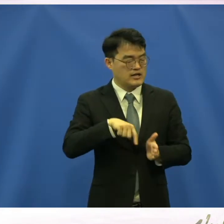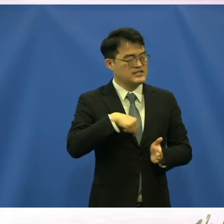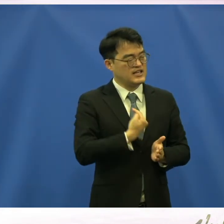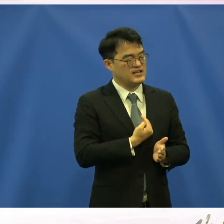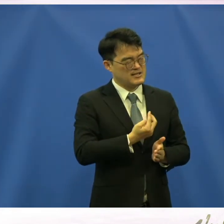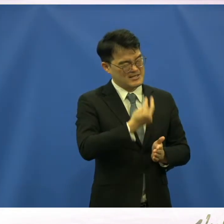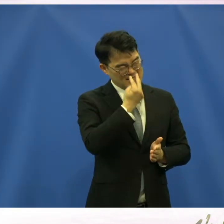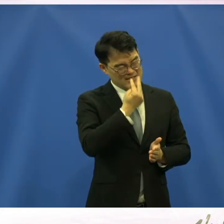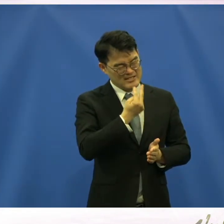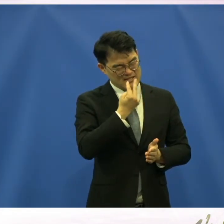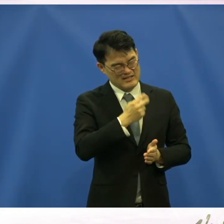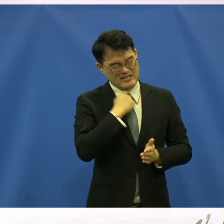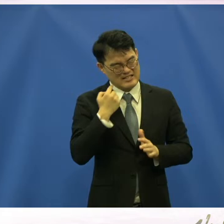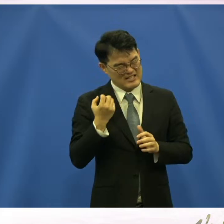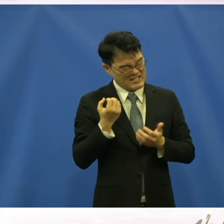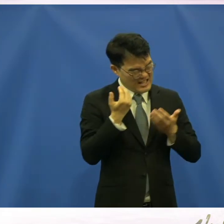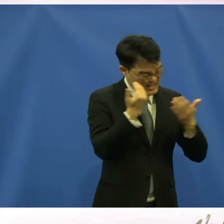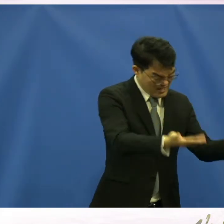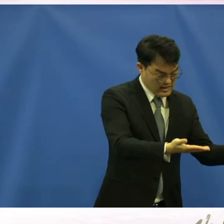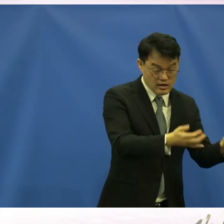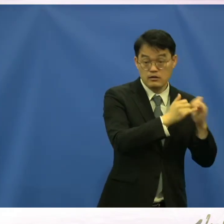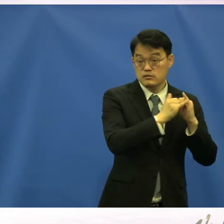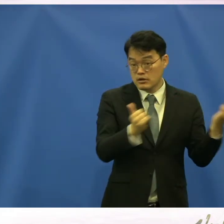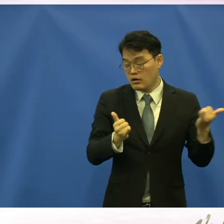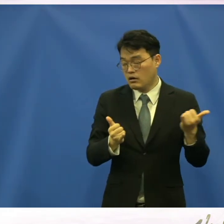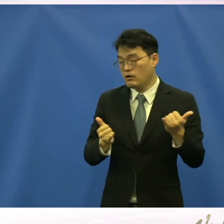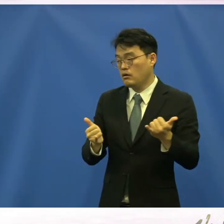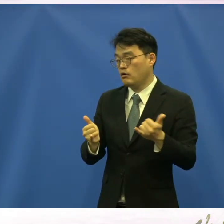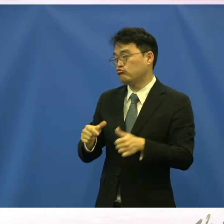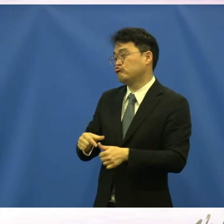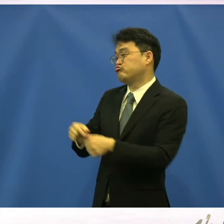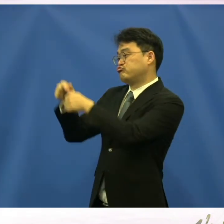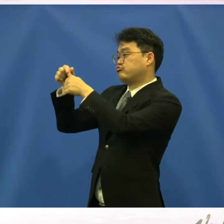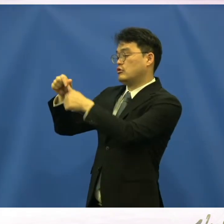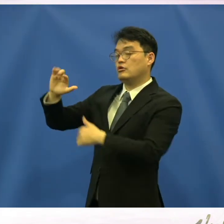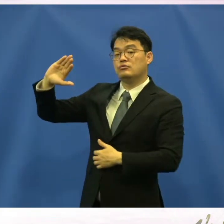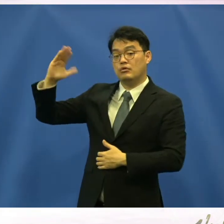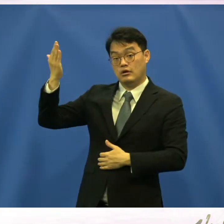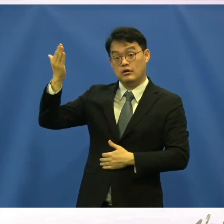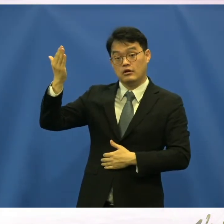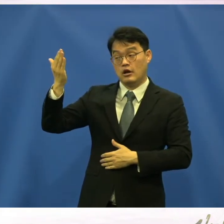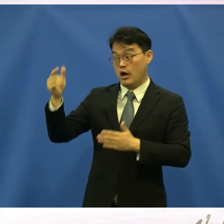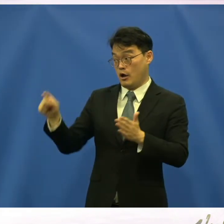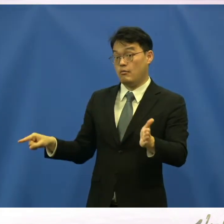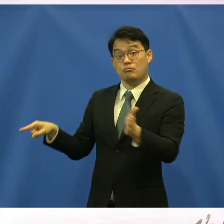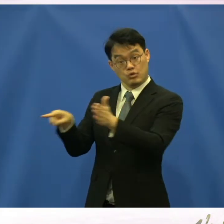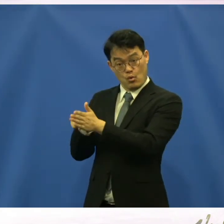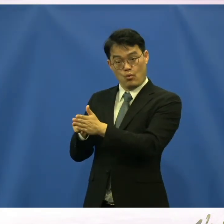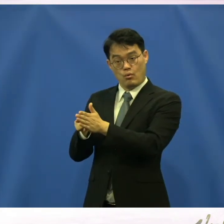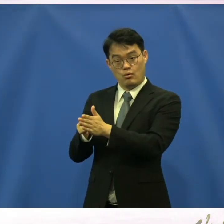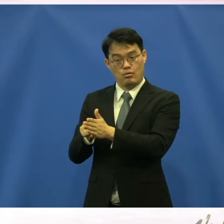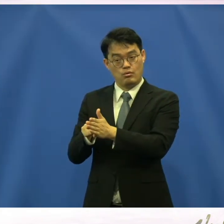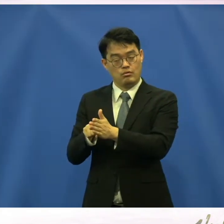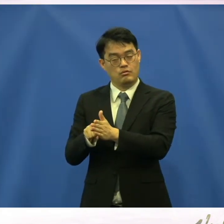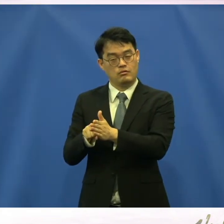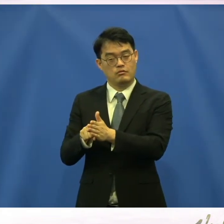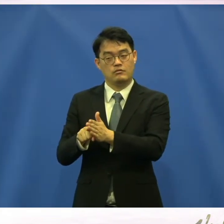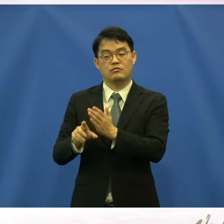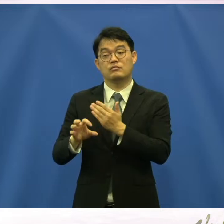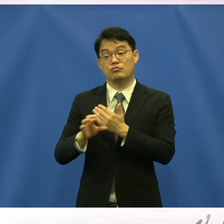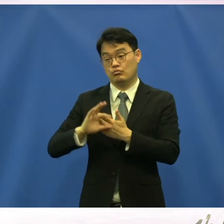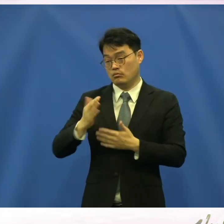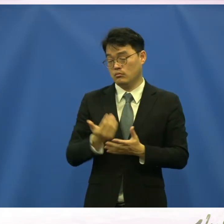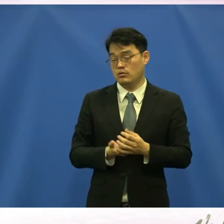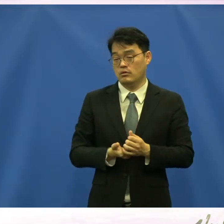근데 일반적으로 이게 와닿지 않으면 내 목숨을 지키기 위해 생명을 걸지 내